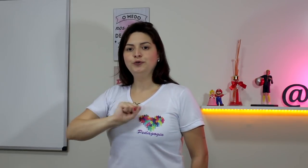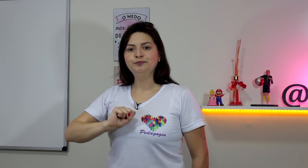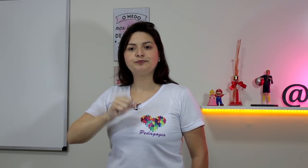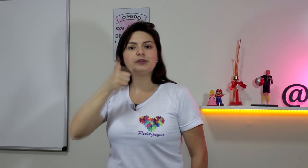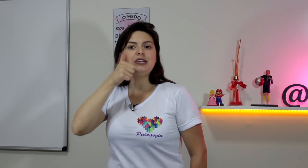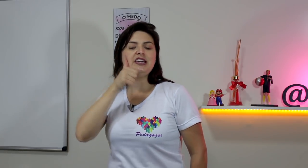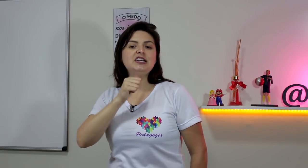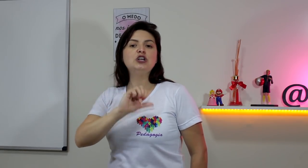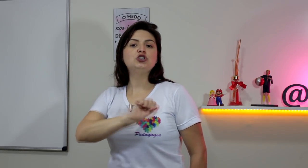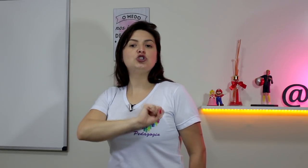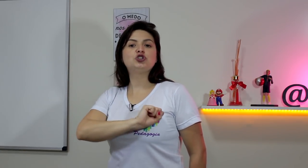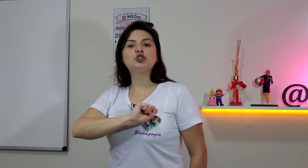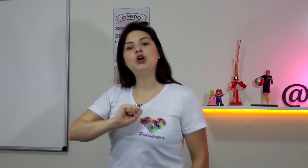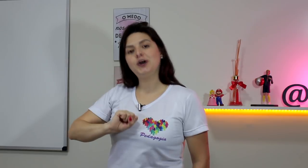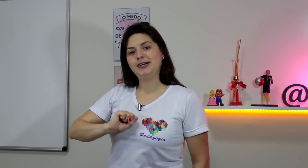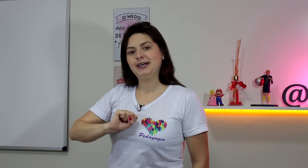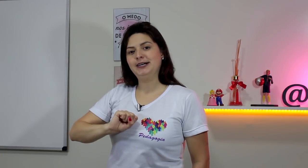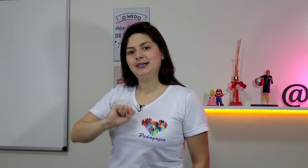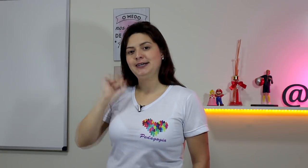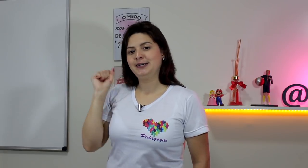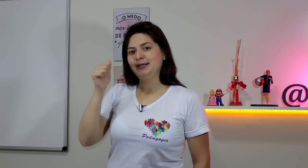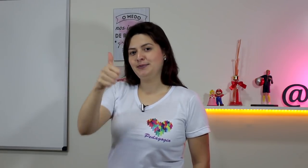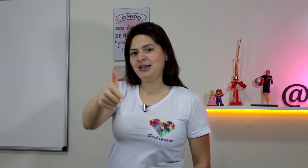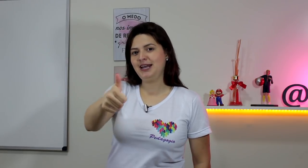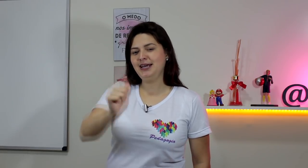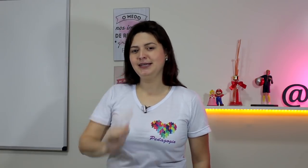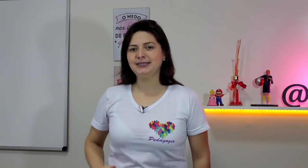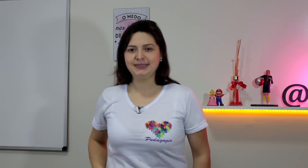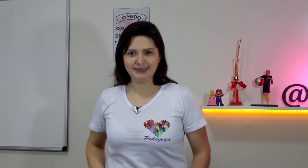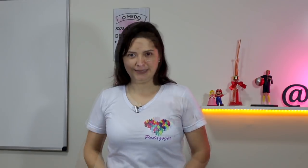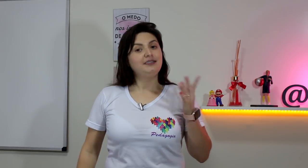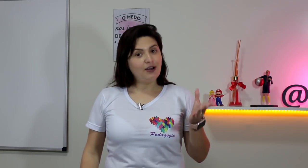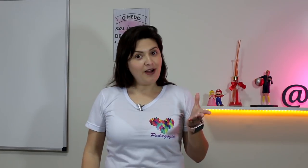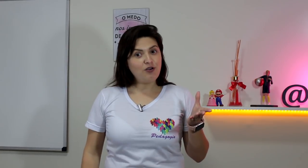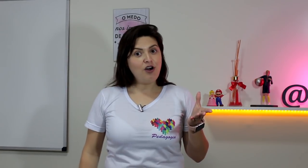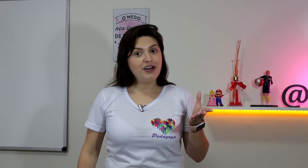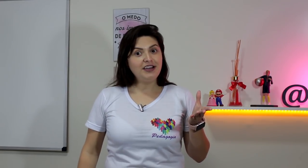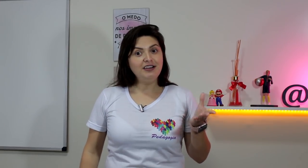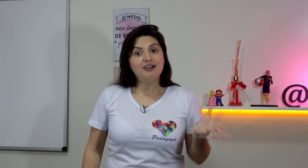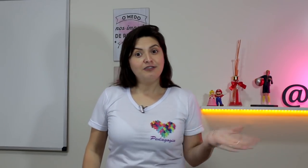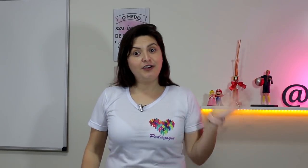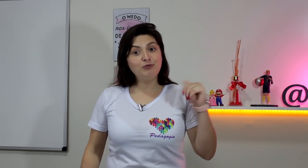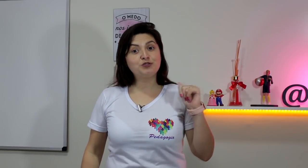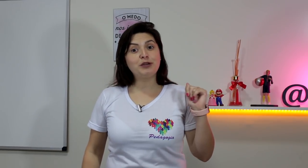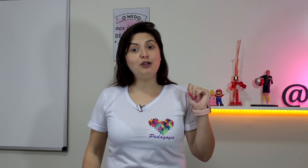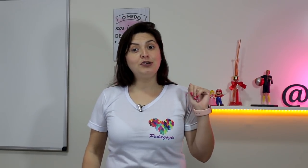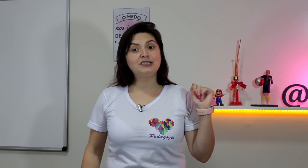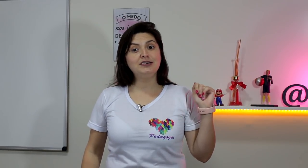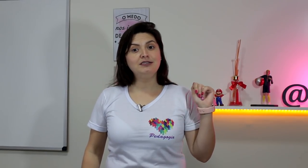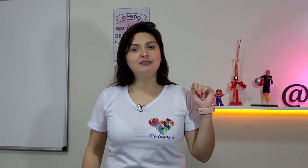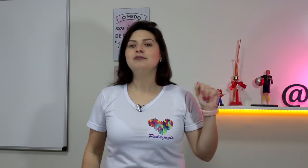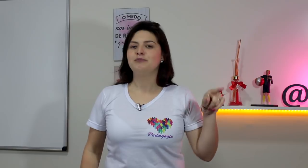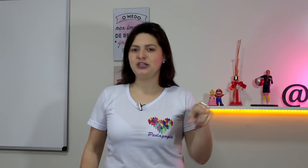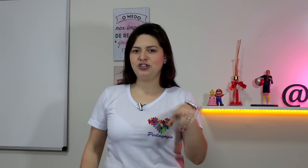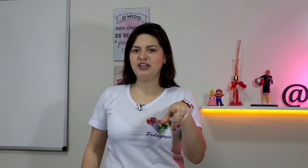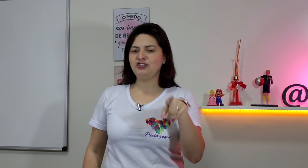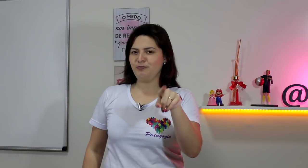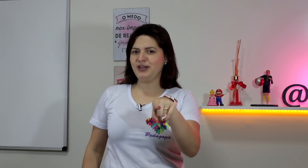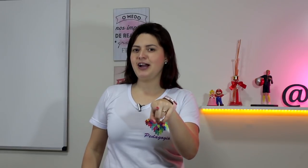Sogro e sogra. Beleza? Então agora vamos para a lousa para a gente aplicar